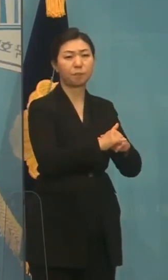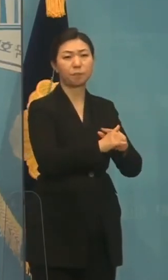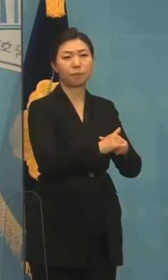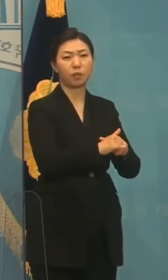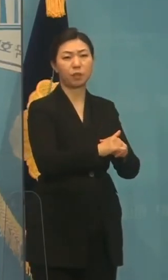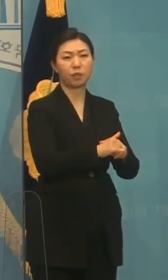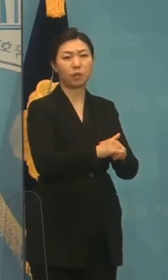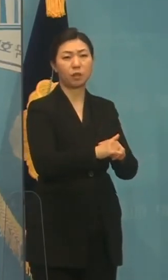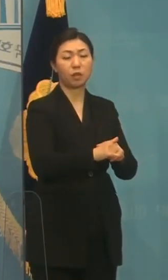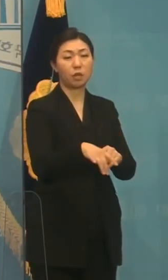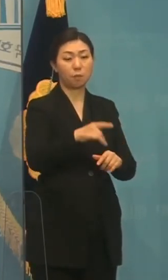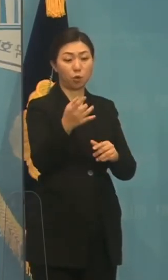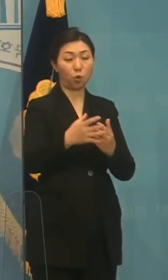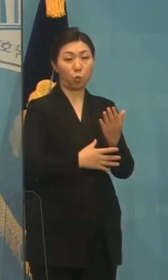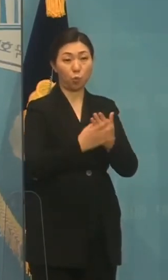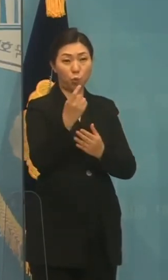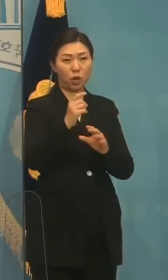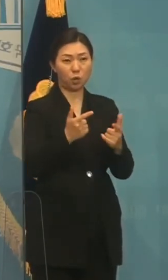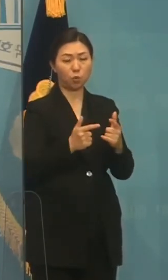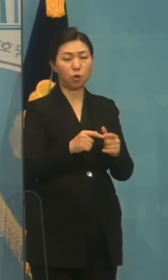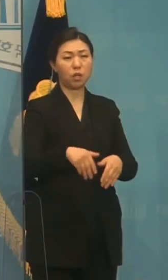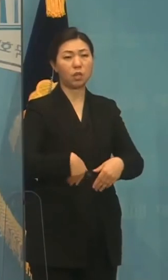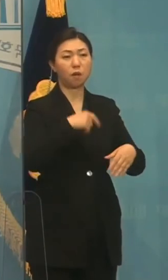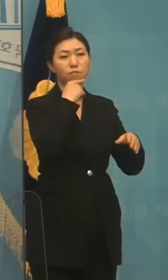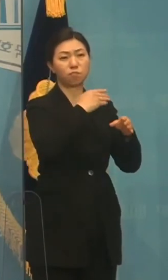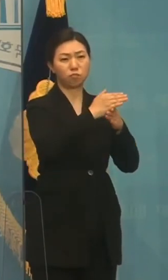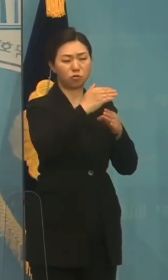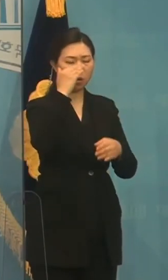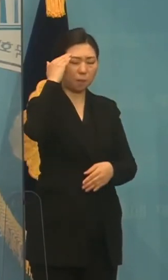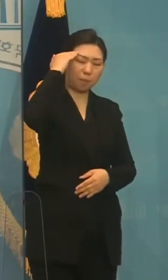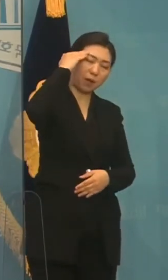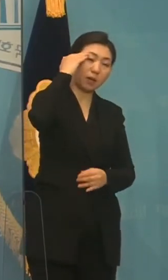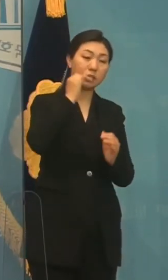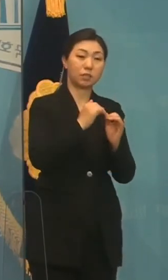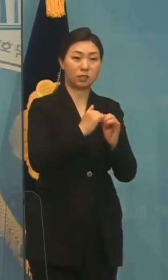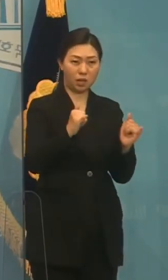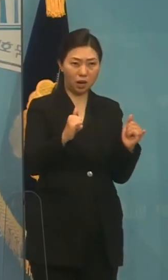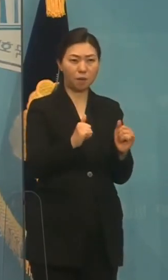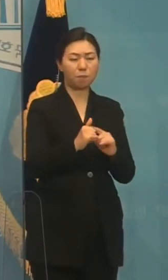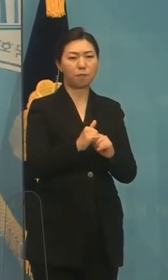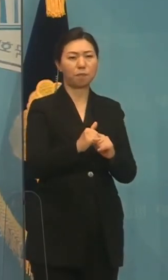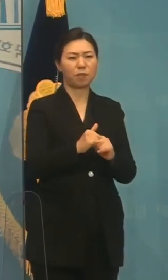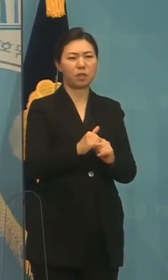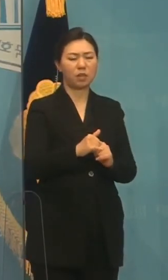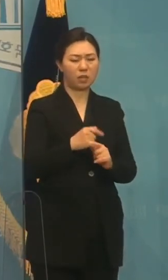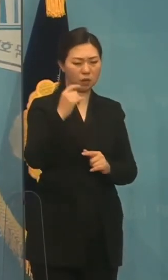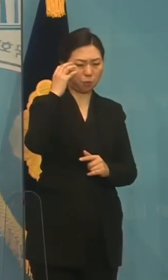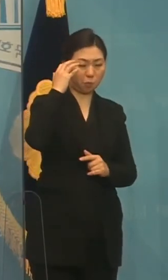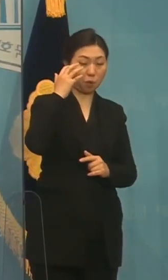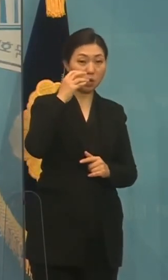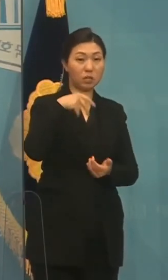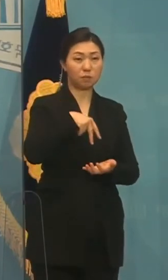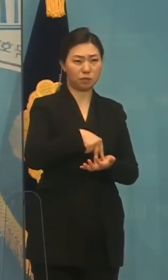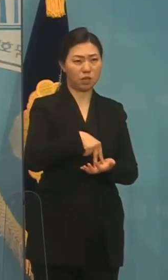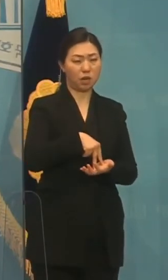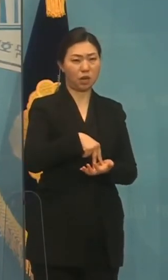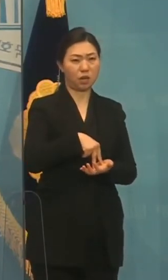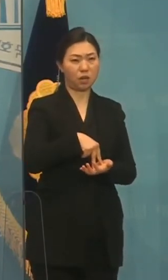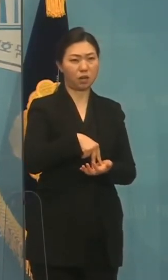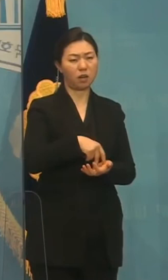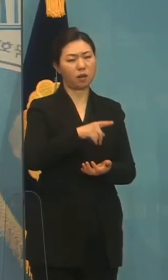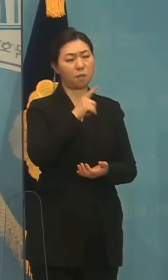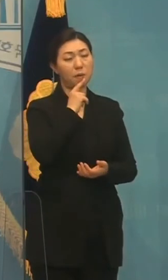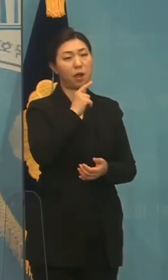아니라 남북관계 걸림돌로 여기며 애물단지 취급을 한다는 지적마저 나오고